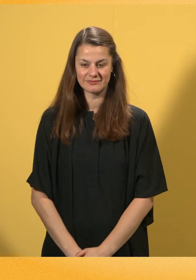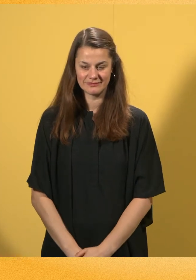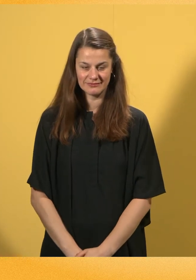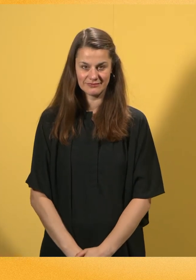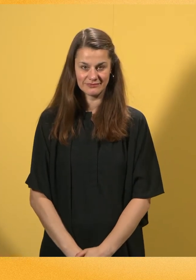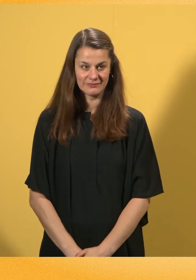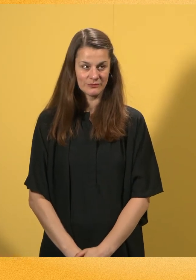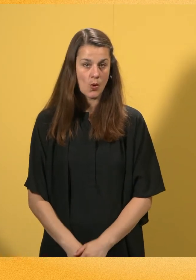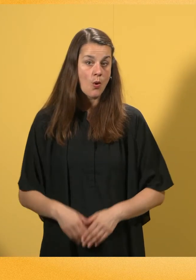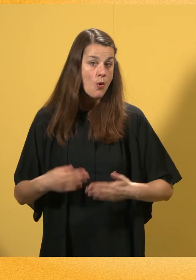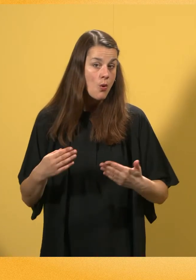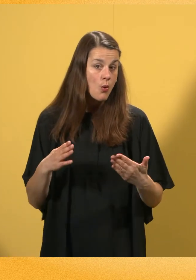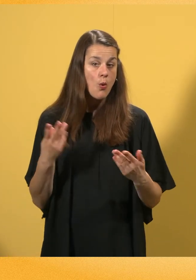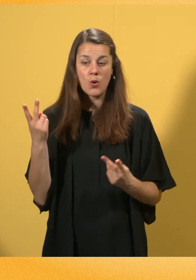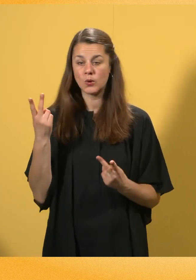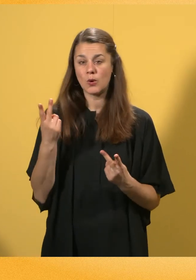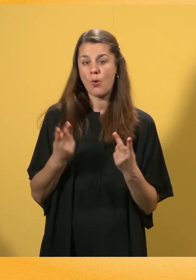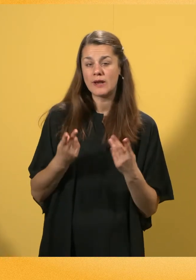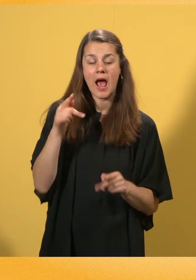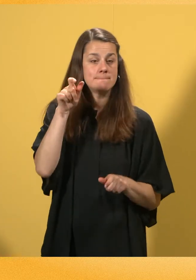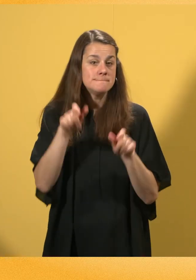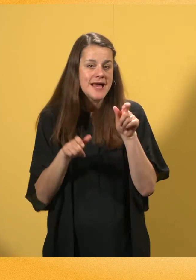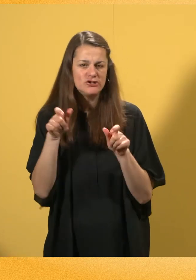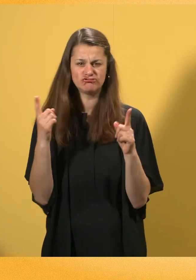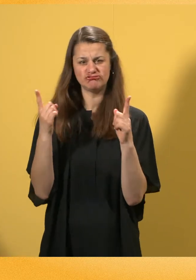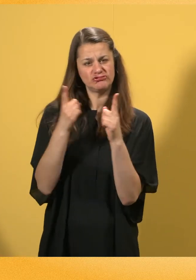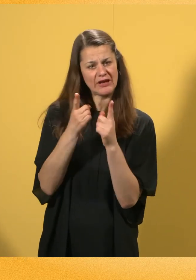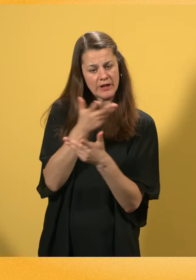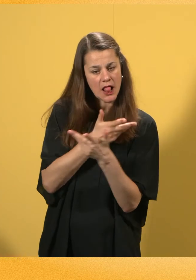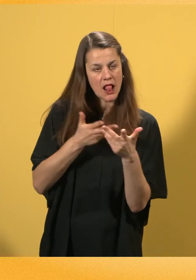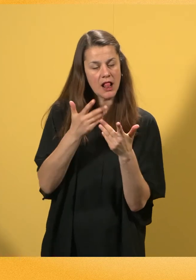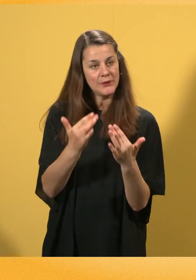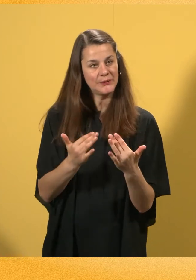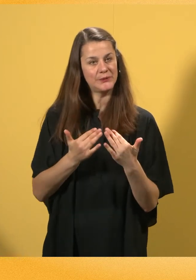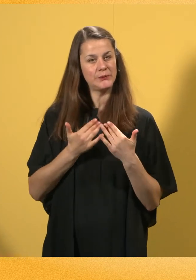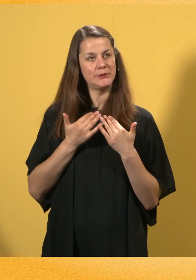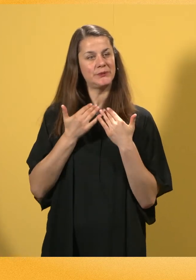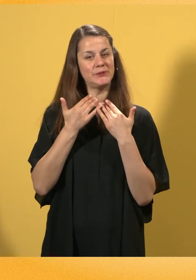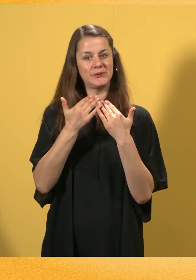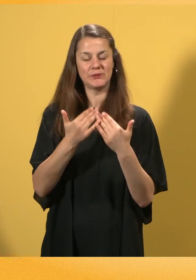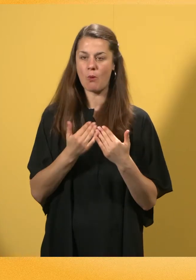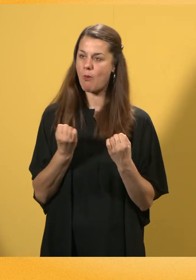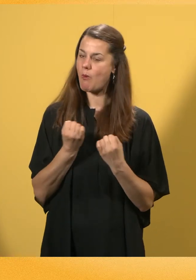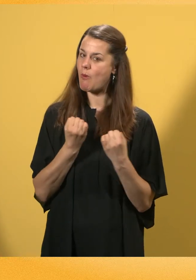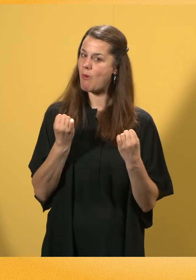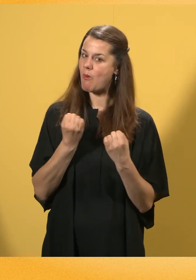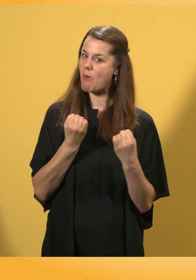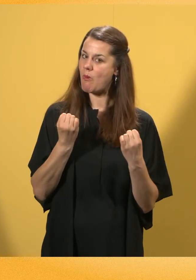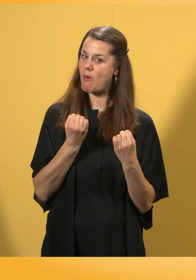Und gab es Menschen, Begegnungen, die Sie inspiriert haben? Und gab es sogar vielleicht sowas